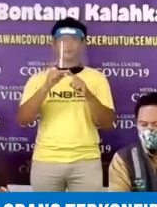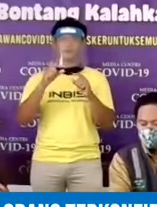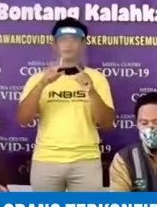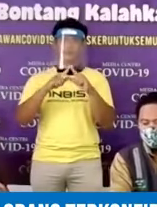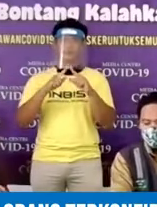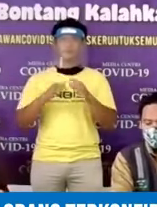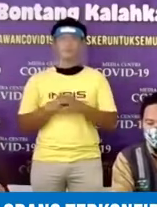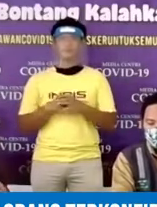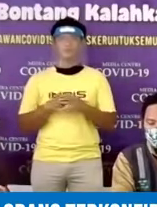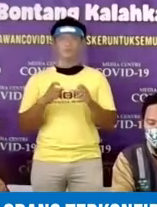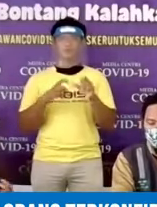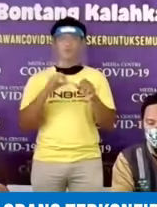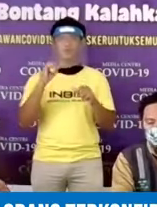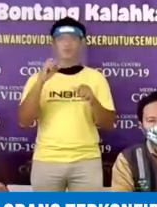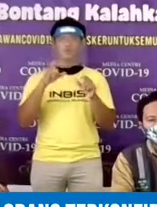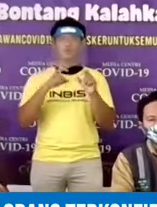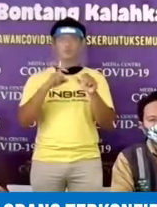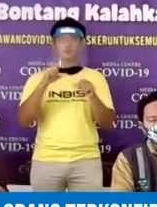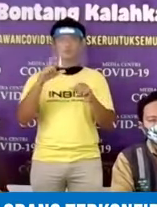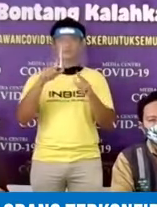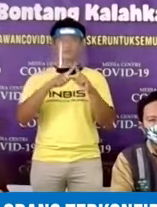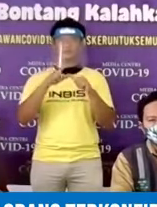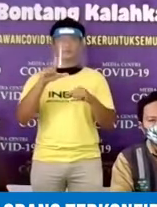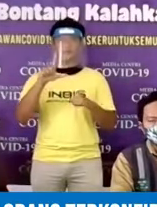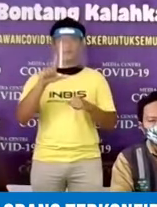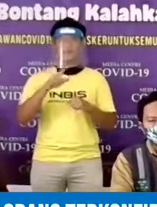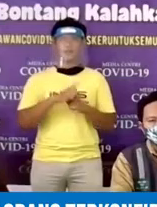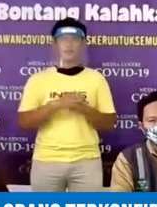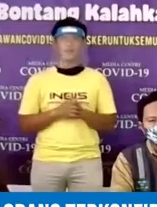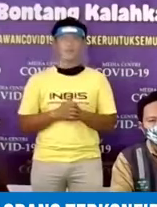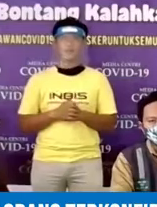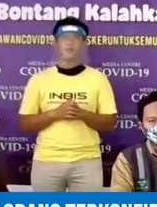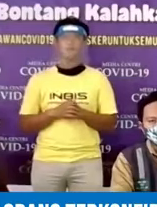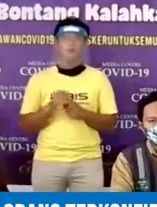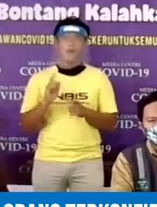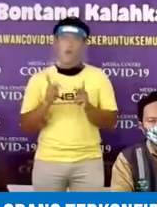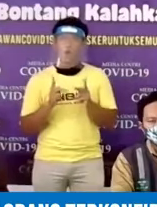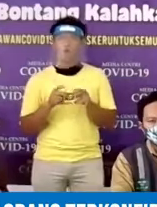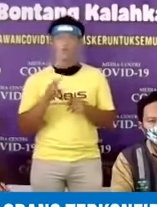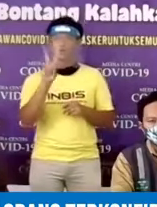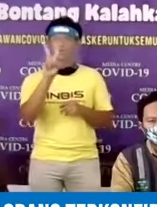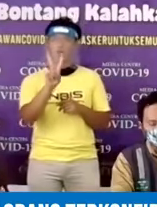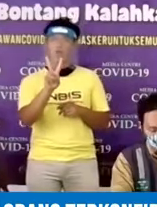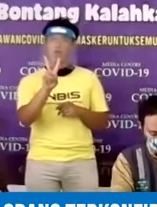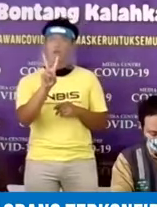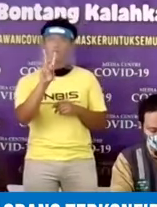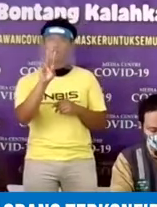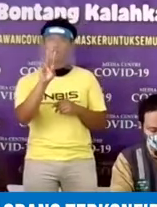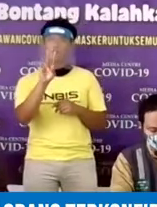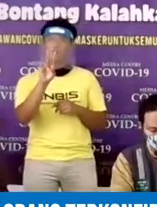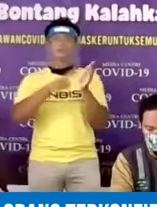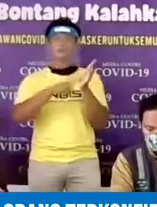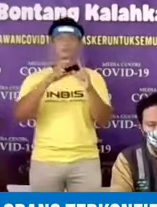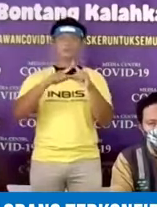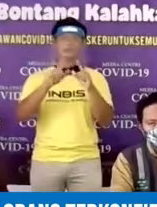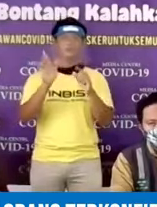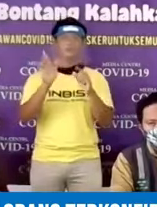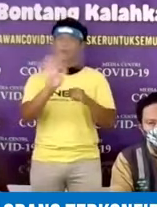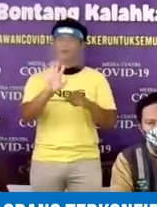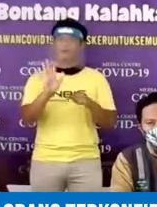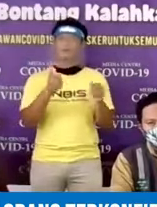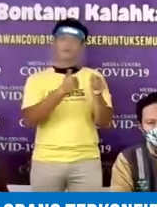tindakan-tindakan lebih lanjut jika dua sanksi tersebut diatas tidak dilakukan ya begitupun dengan sanksi untuk ini progresnya